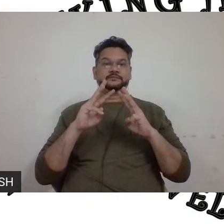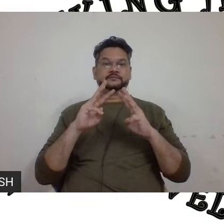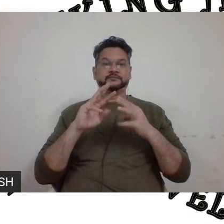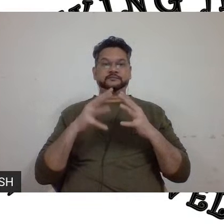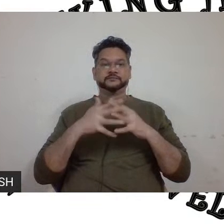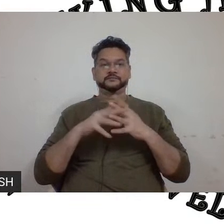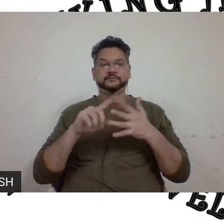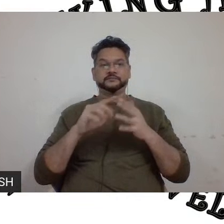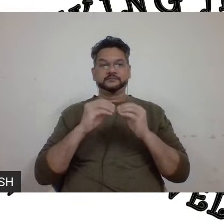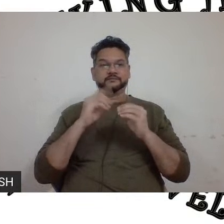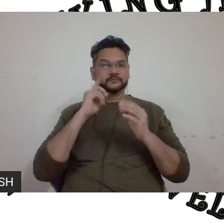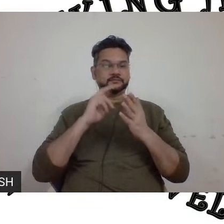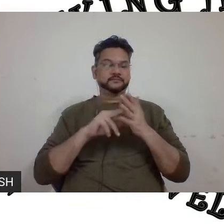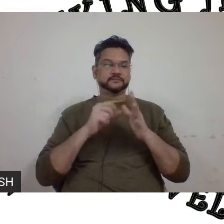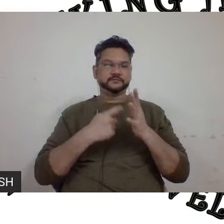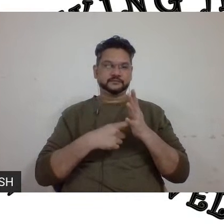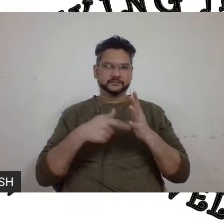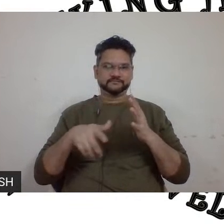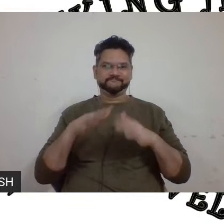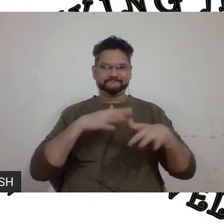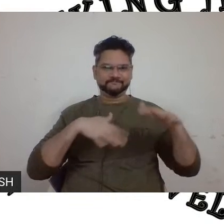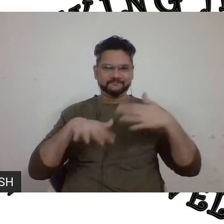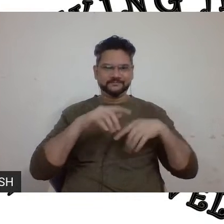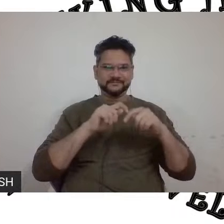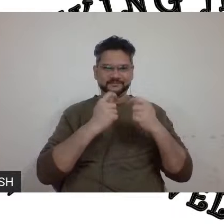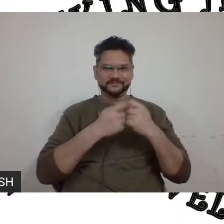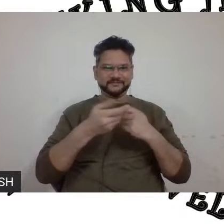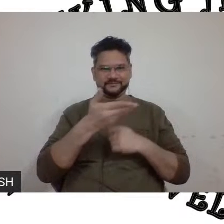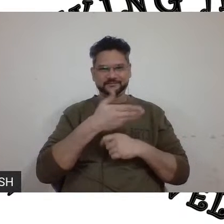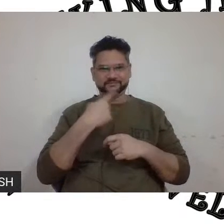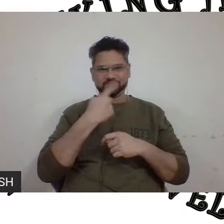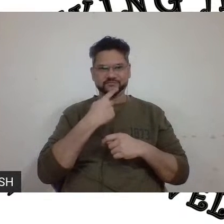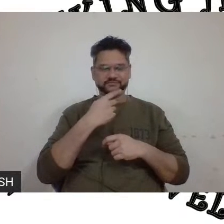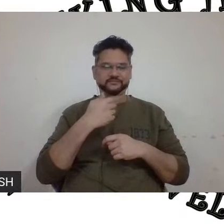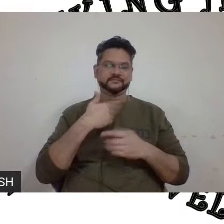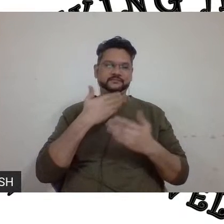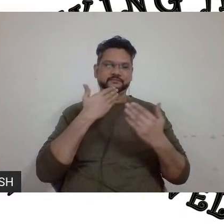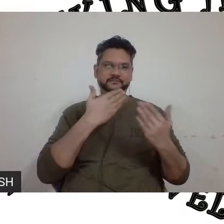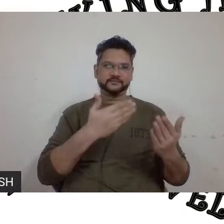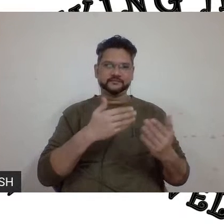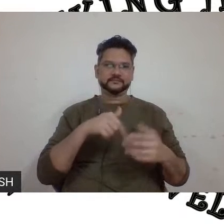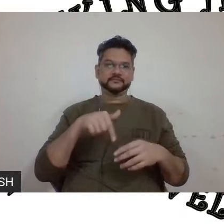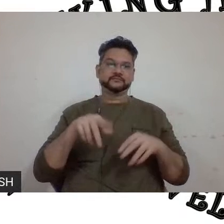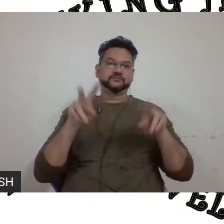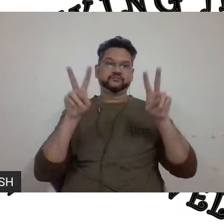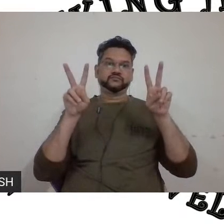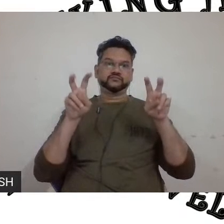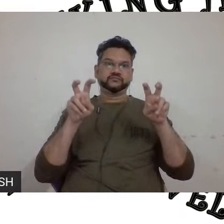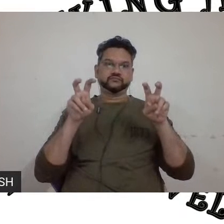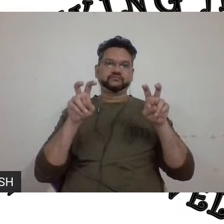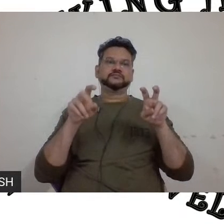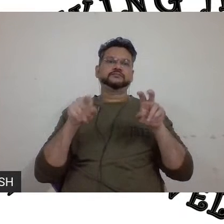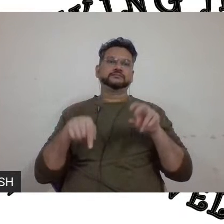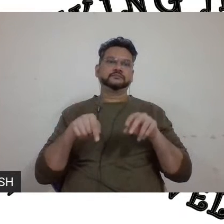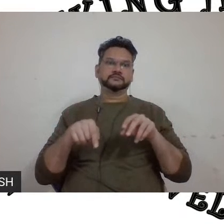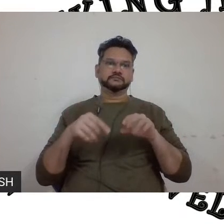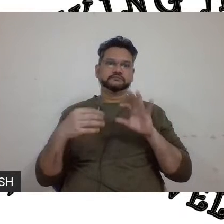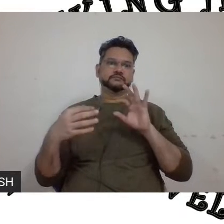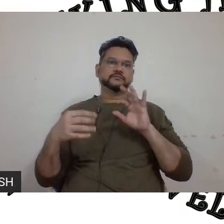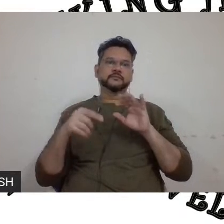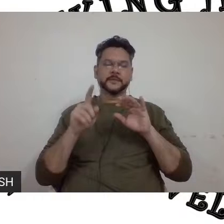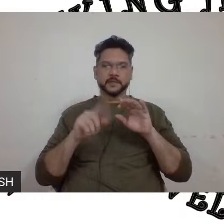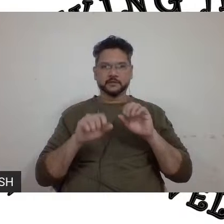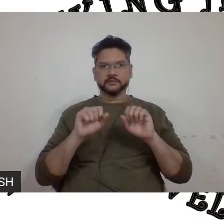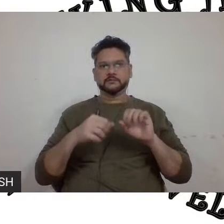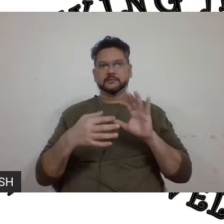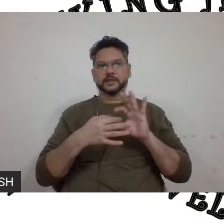को धन्यवाद देता हूं। आपका आपका इस जो टॉपिक है ये बहुत रेलेवेंट है आज के समय में, इस